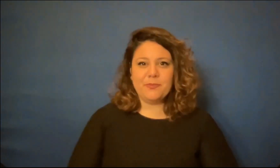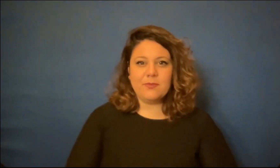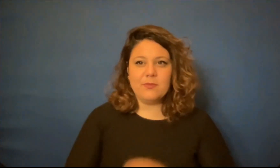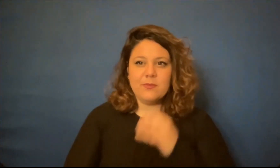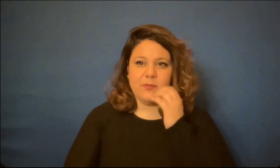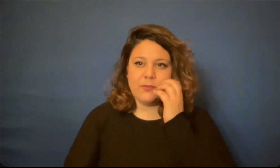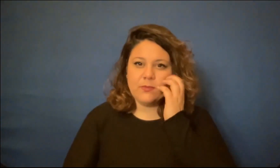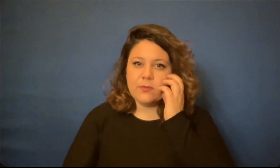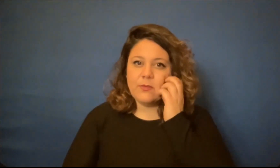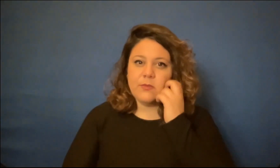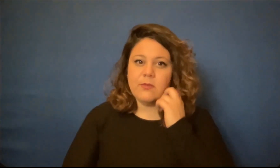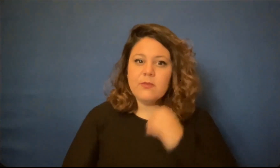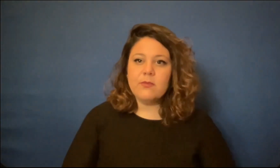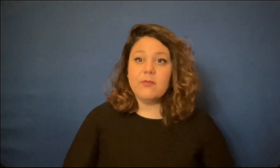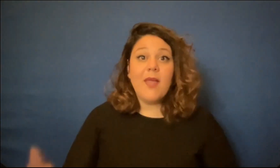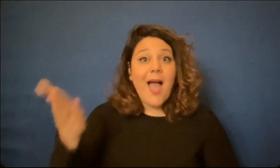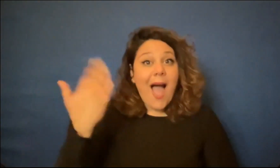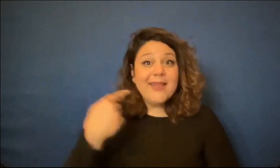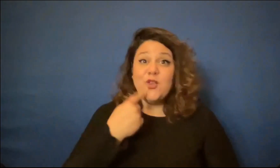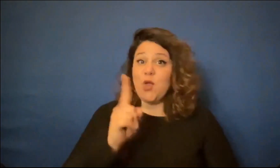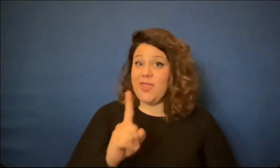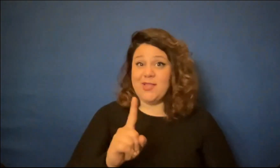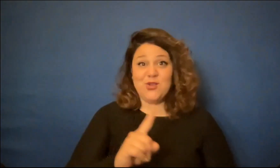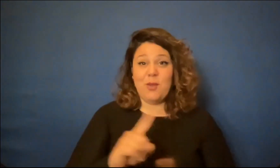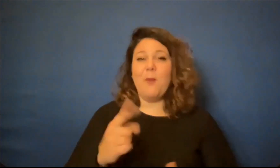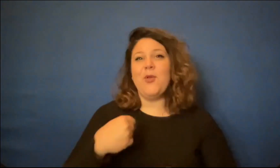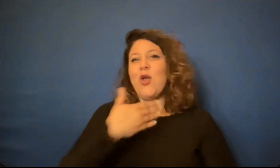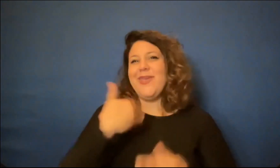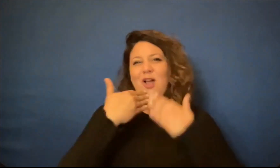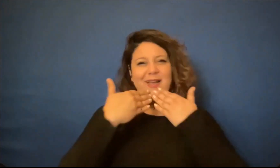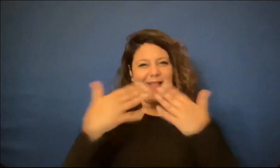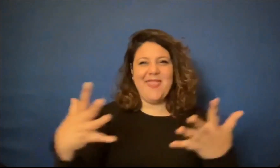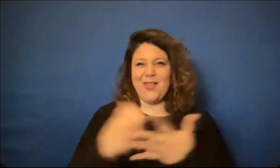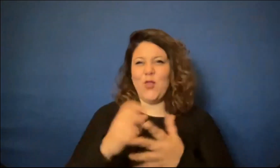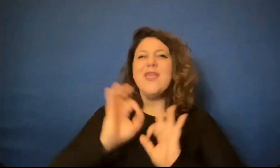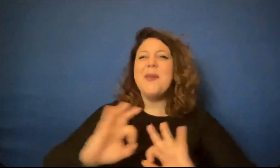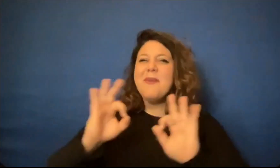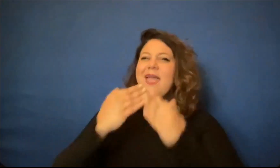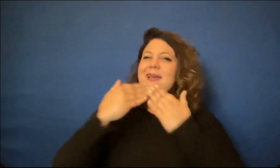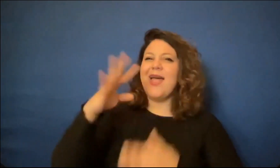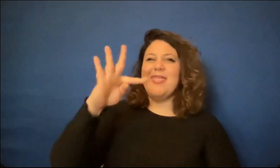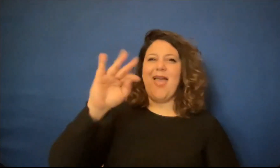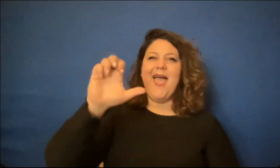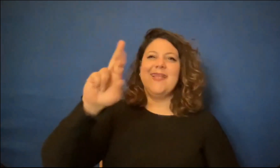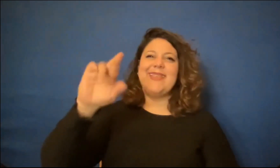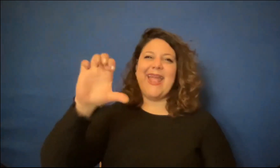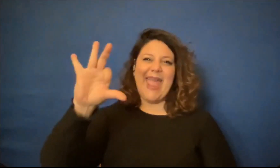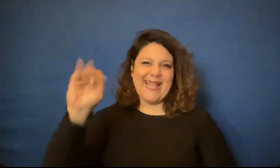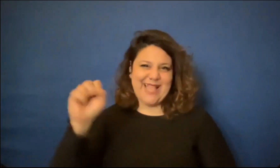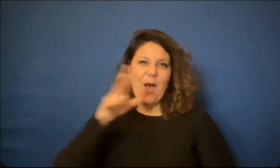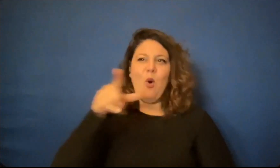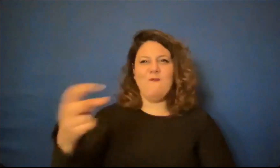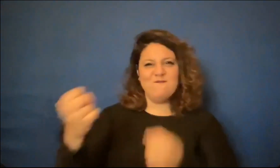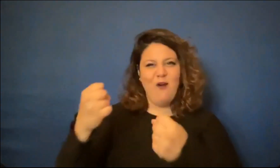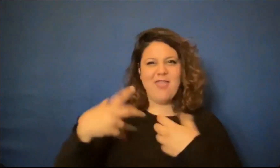dicho, bueno, no lo he dicho antes, pero quisiera dar las gracias a todos y especialmente a Teresa por su fuerza, por su valentía y